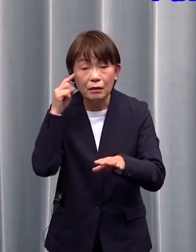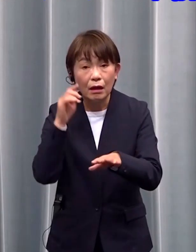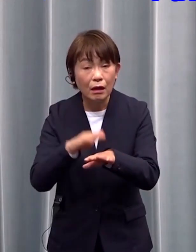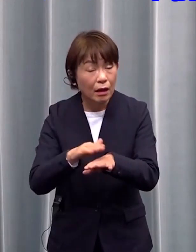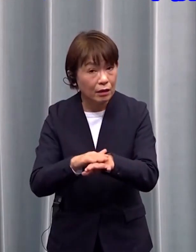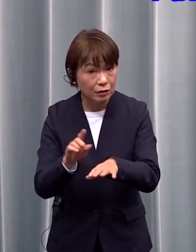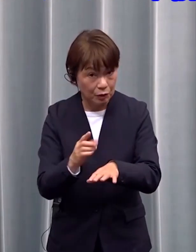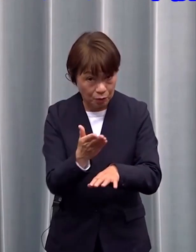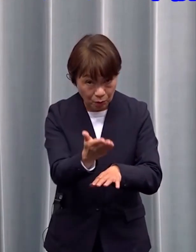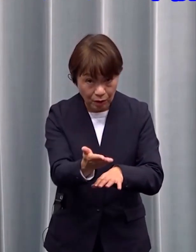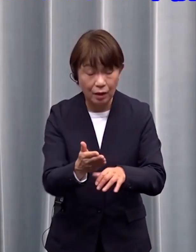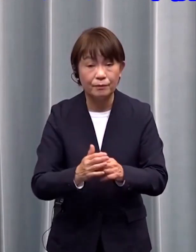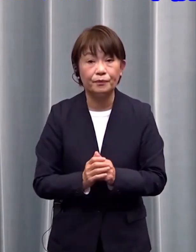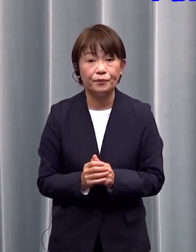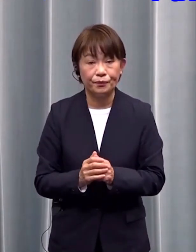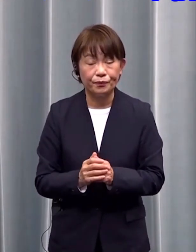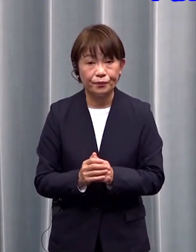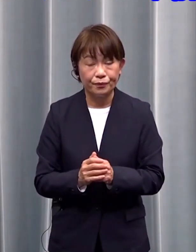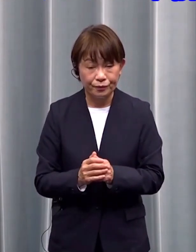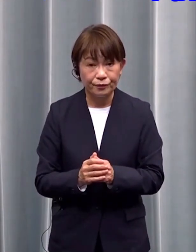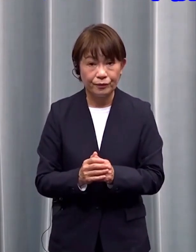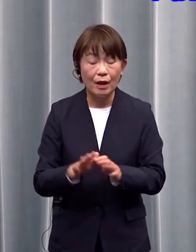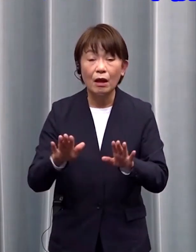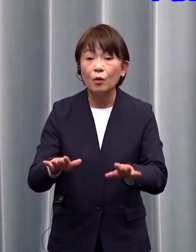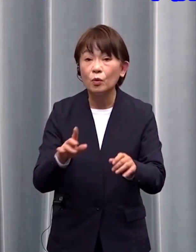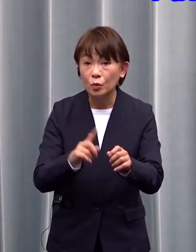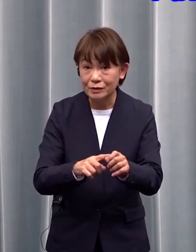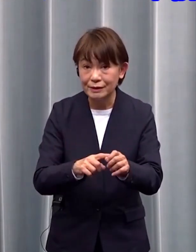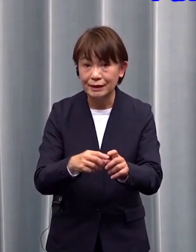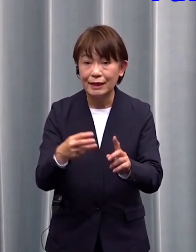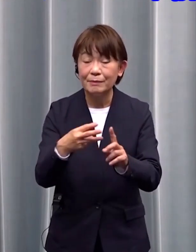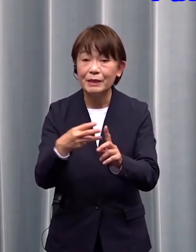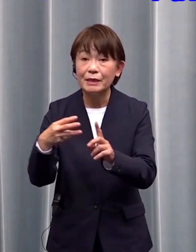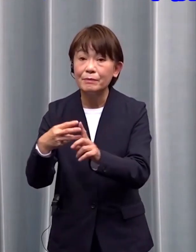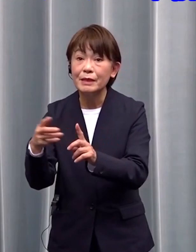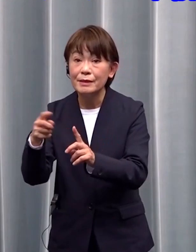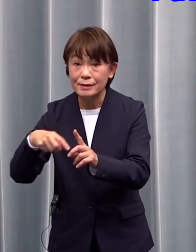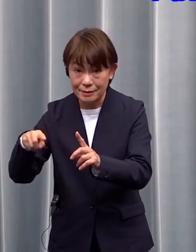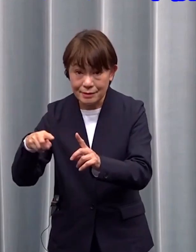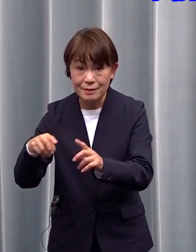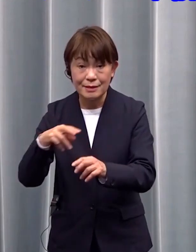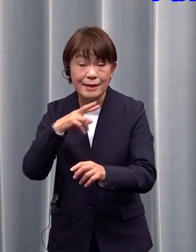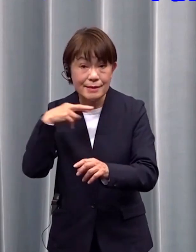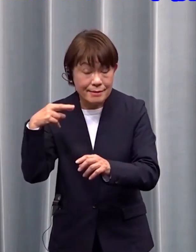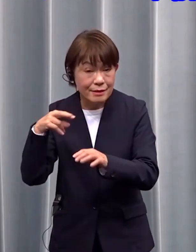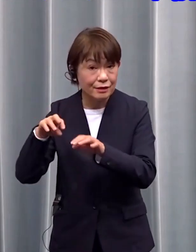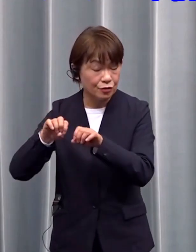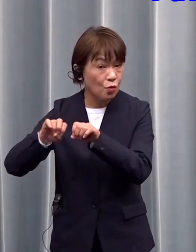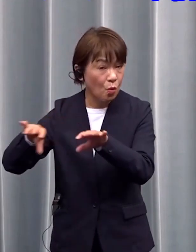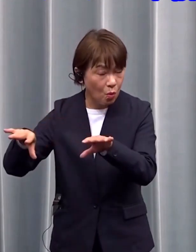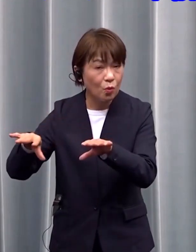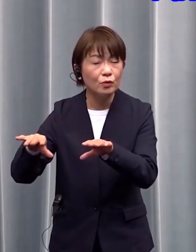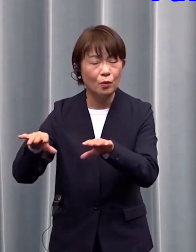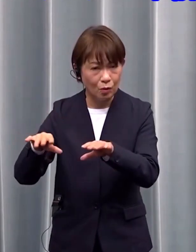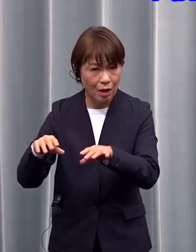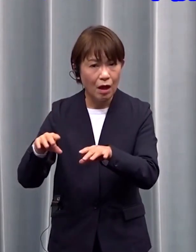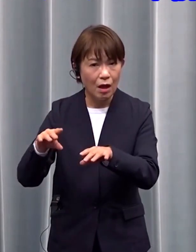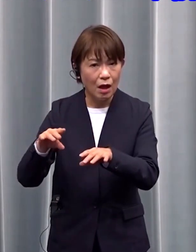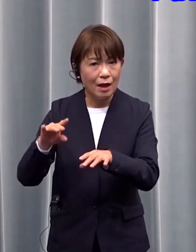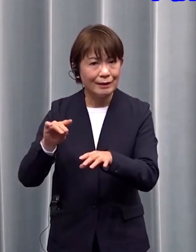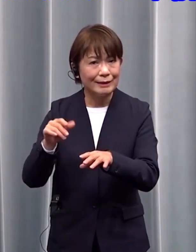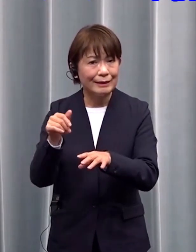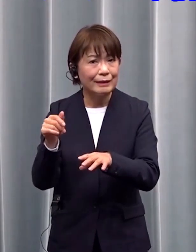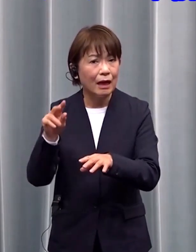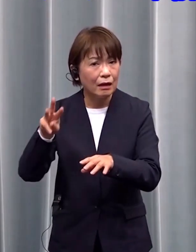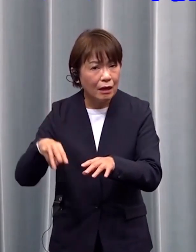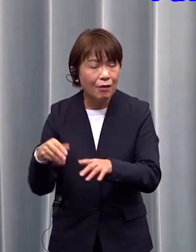知のように BBC がジャニー喜多川さんの70年以上にわたる性被害の告発者の方たちの報道をして、その後4月12日にカ